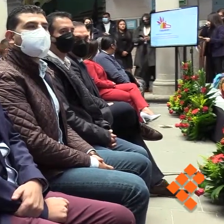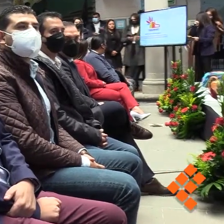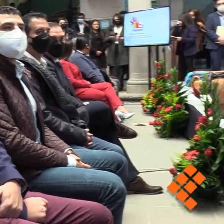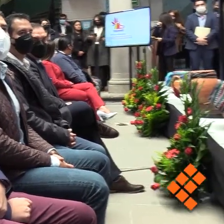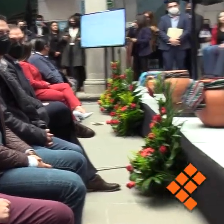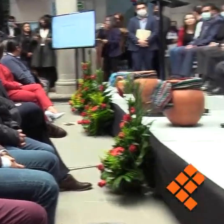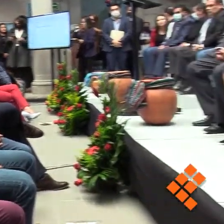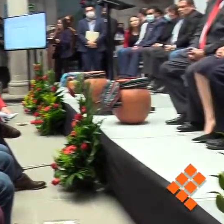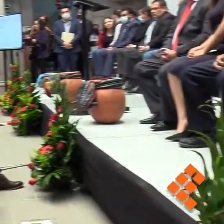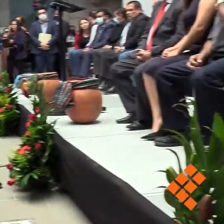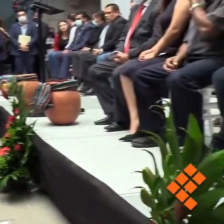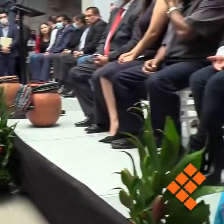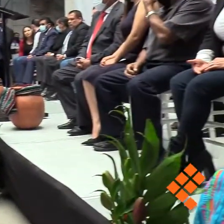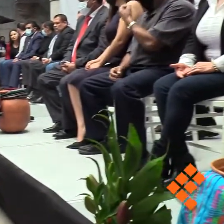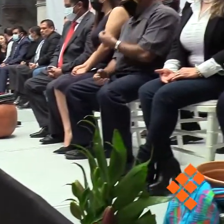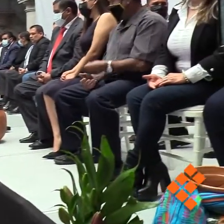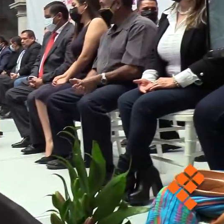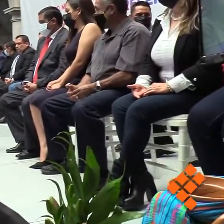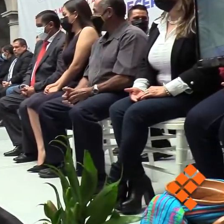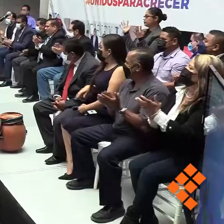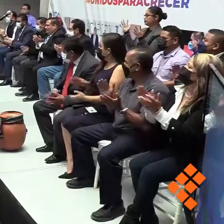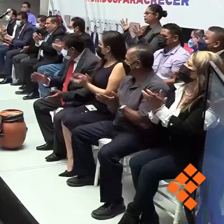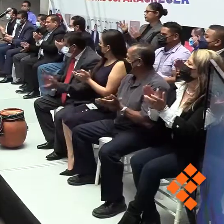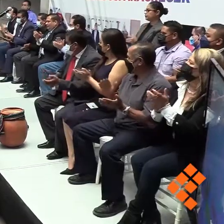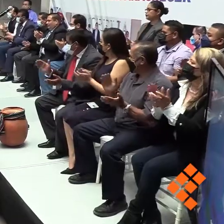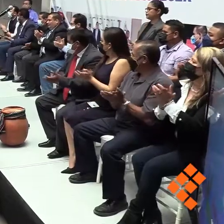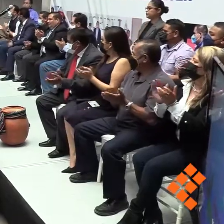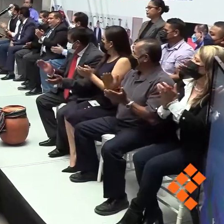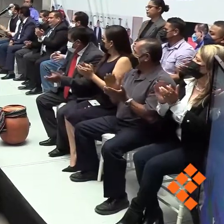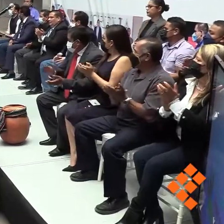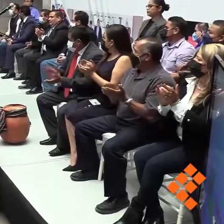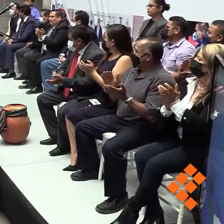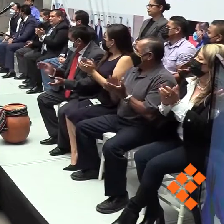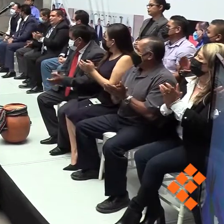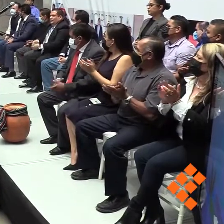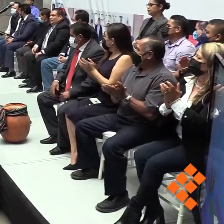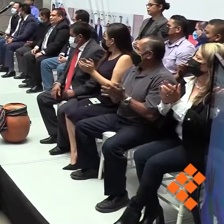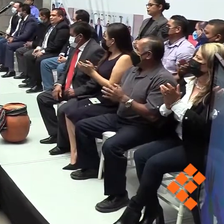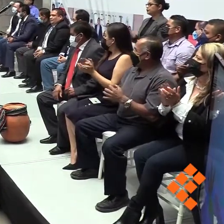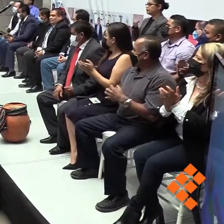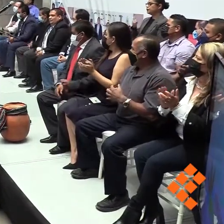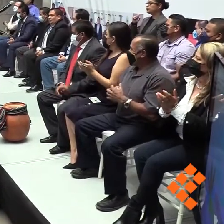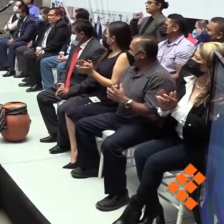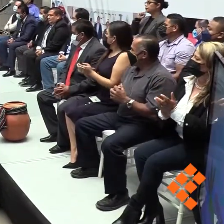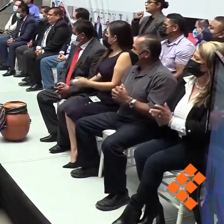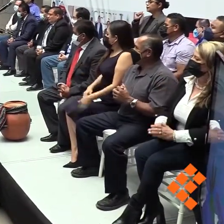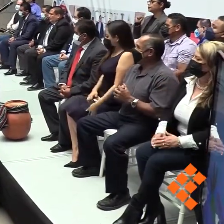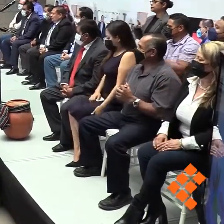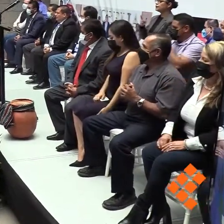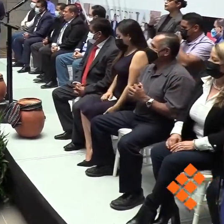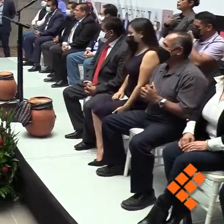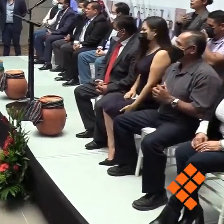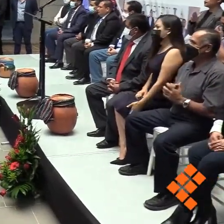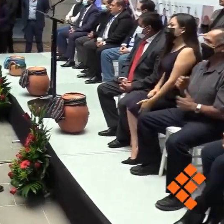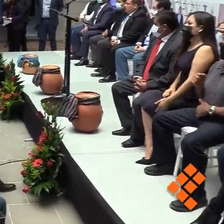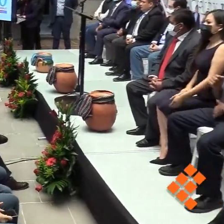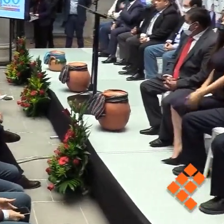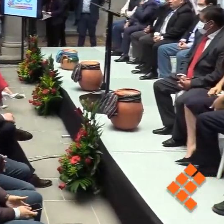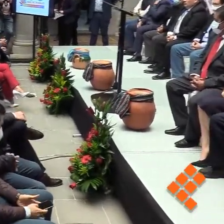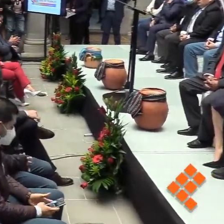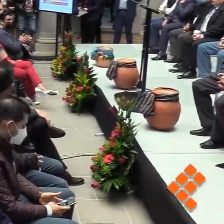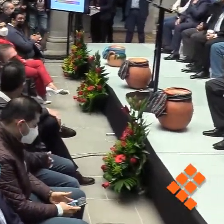asuntos financieros que la anterior administración municipal dejó y que ahora corresponde a la actual atender sin descuidar las necesidades de